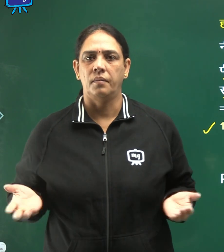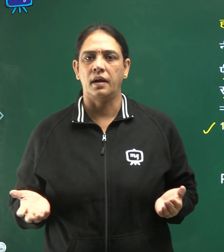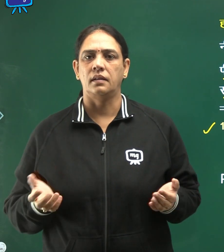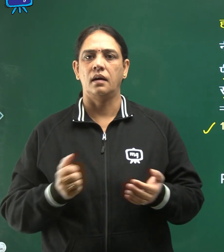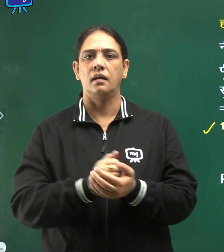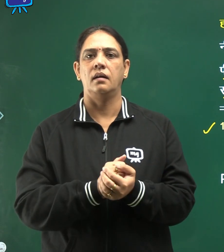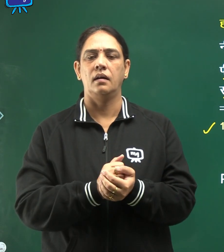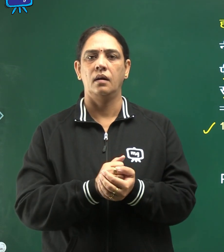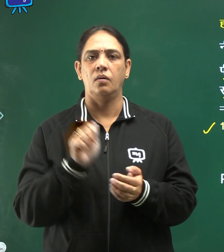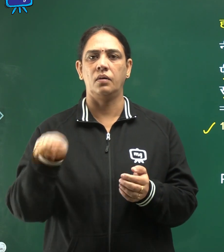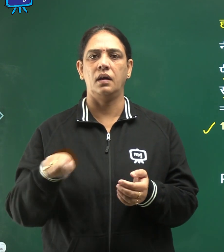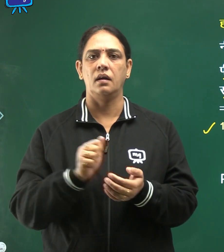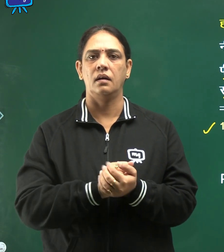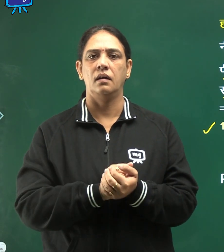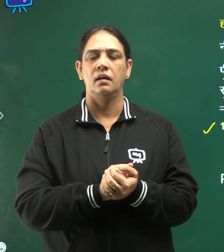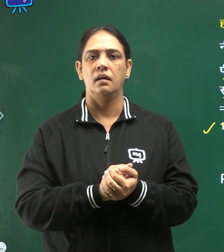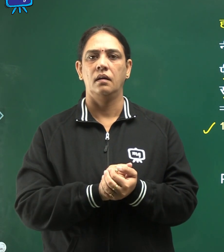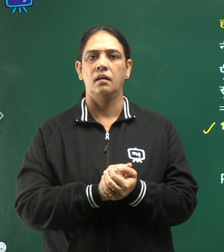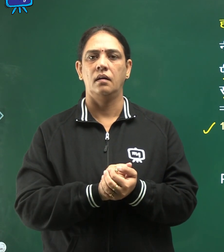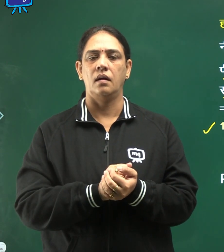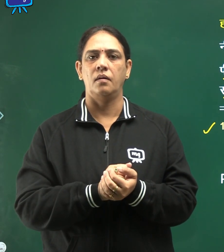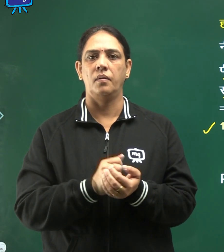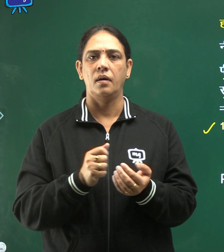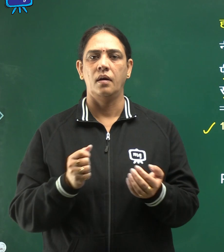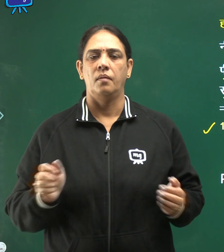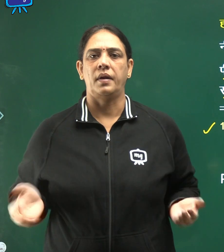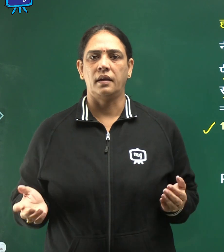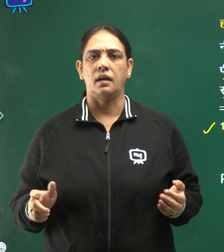प्रायिकता होगी, प्रायिकता का